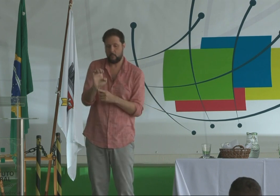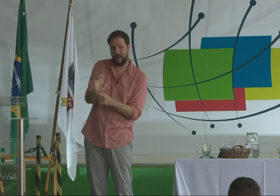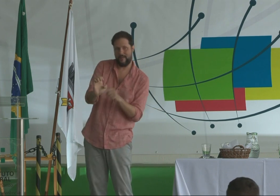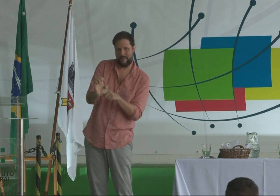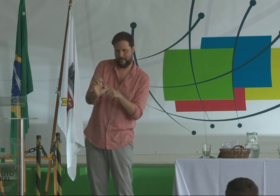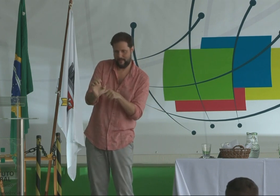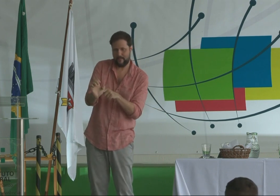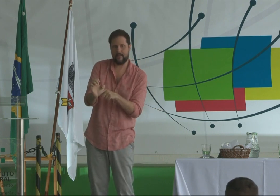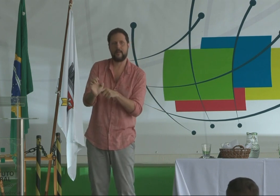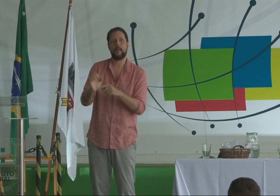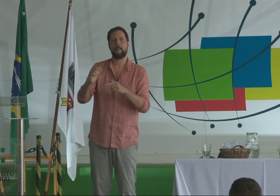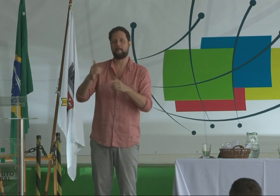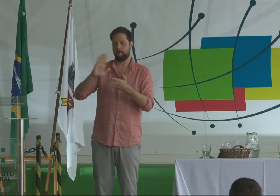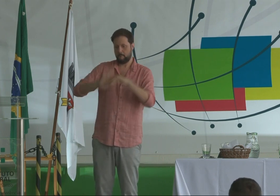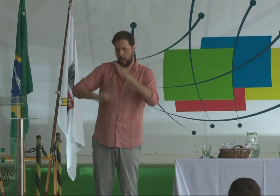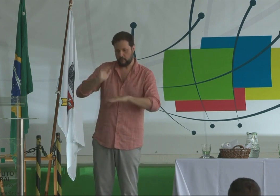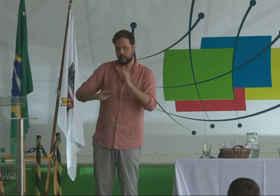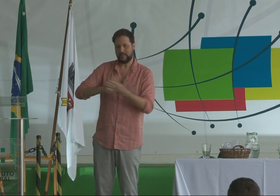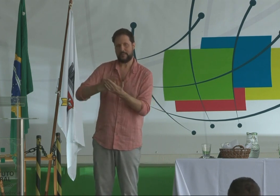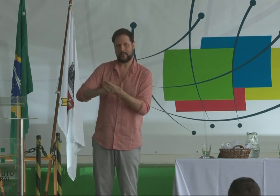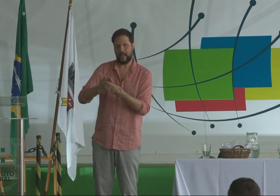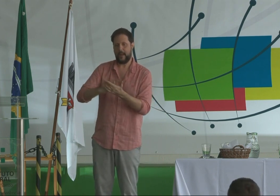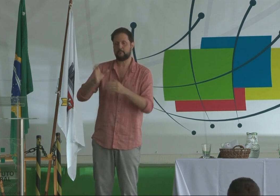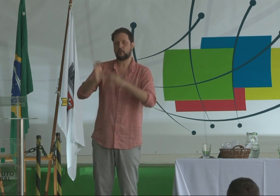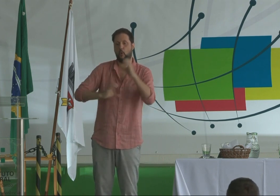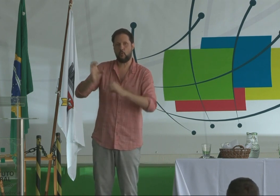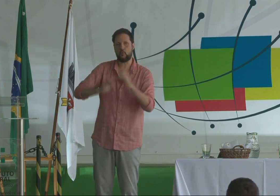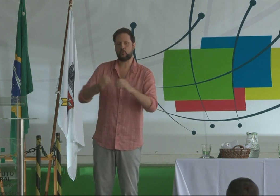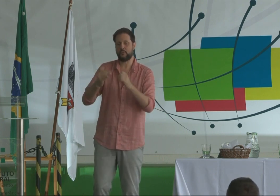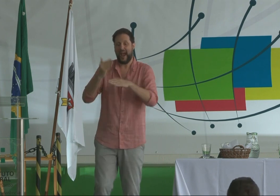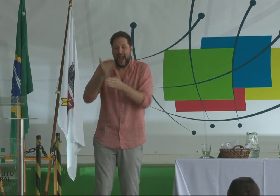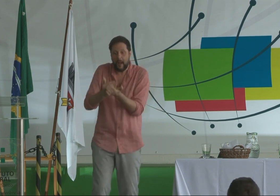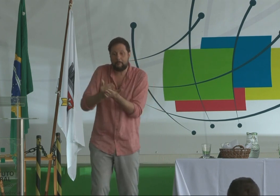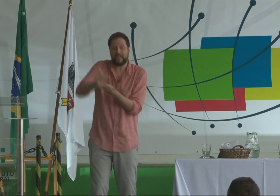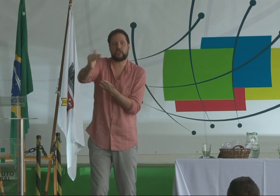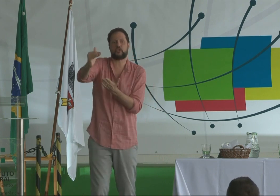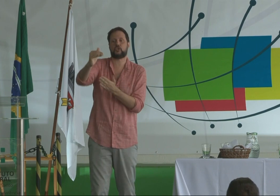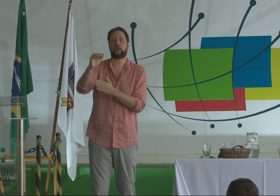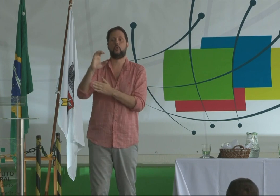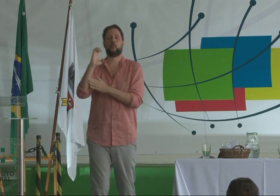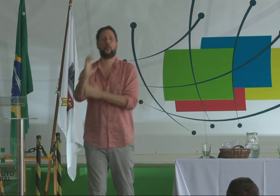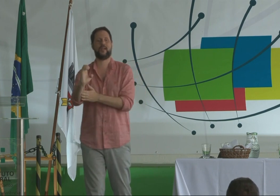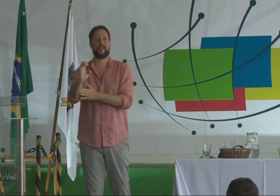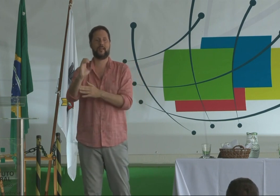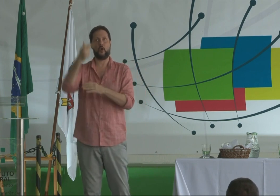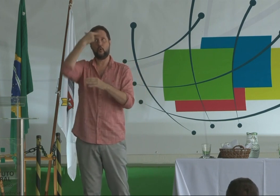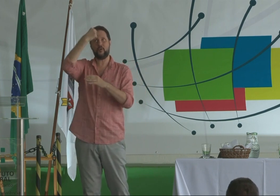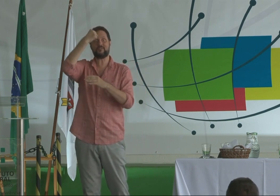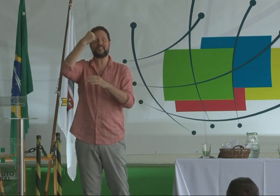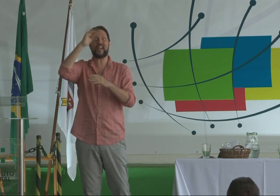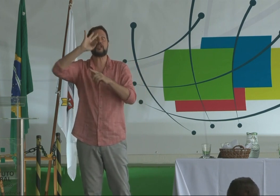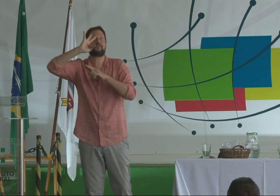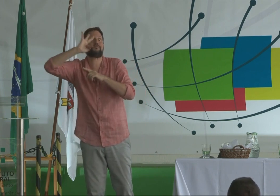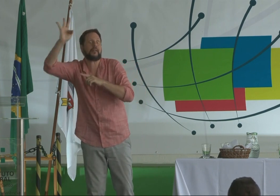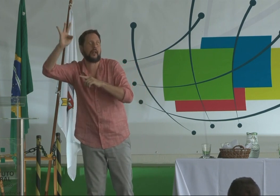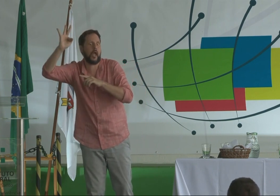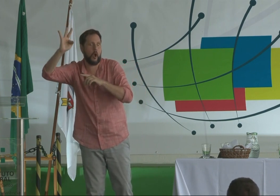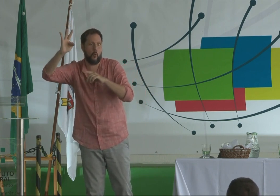nível E. Profissional, produtor e intérprete, devia-se por curso de nível E. Seria para